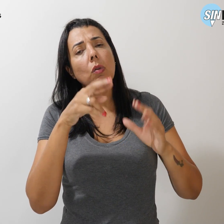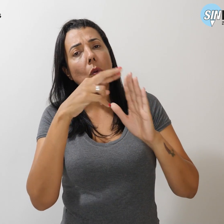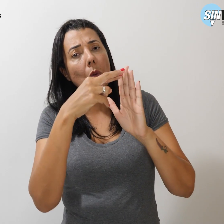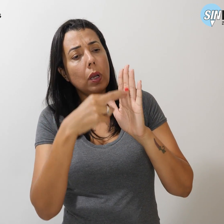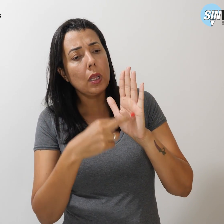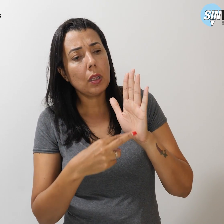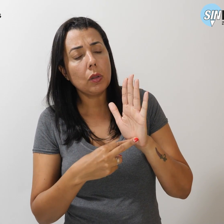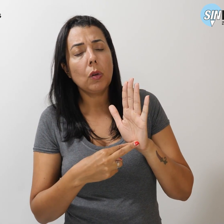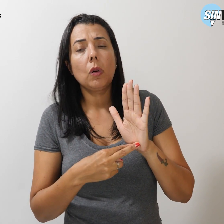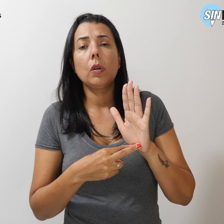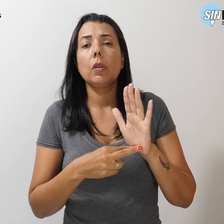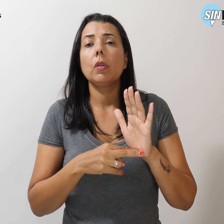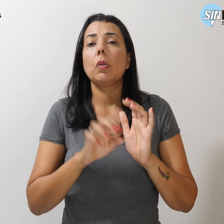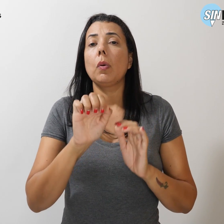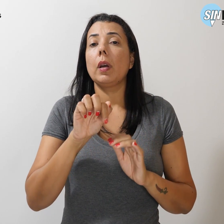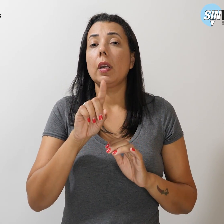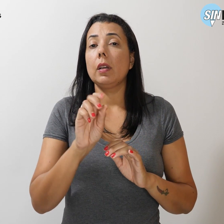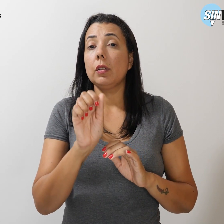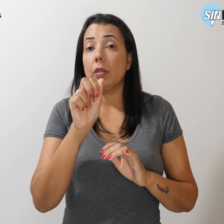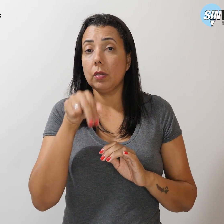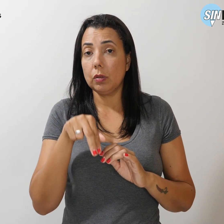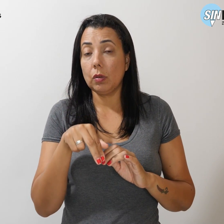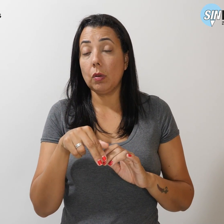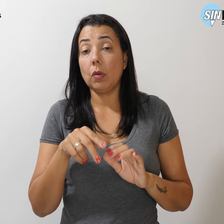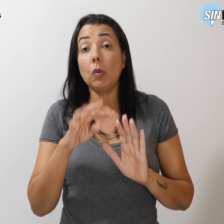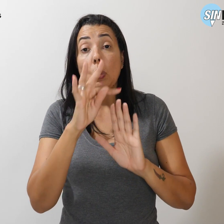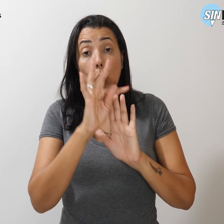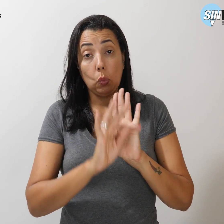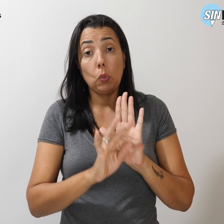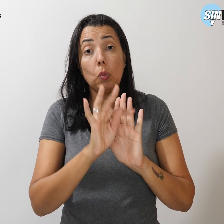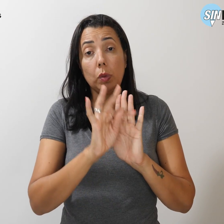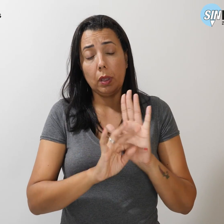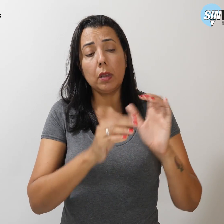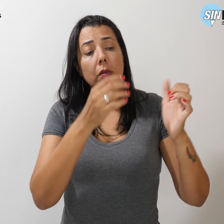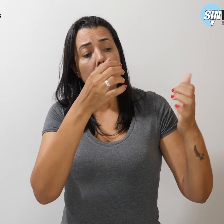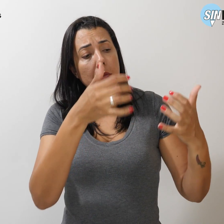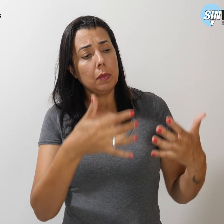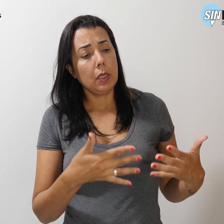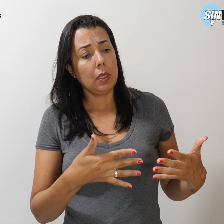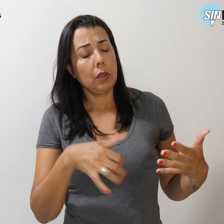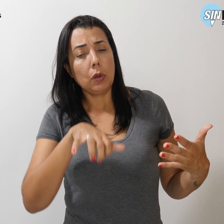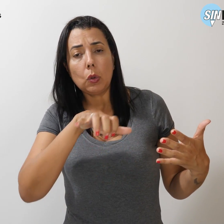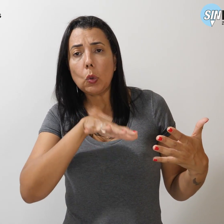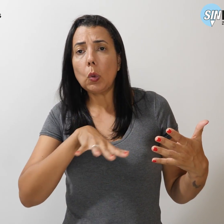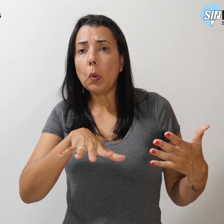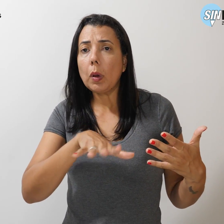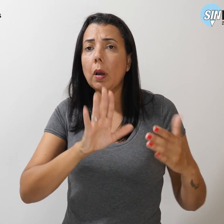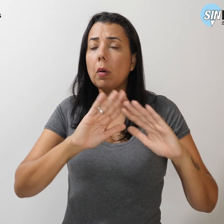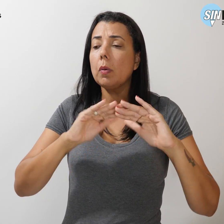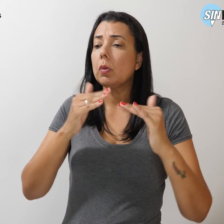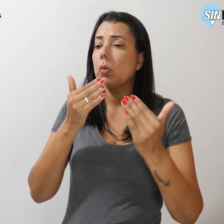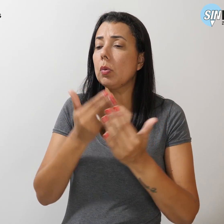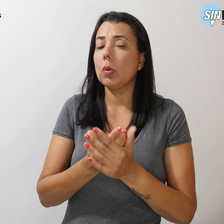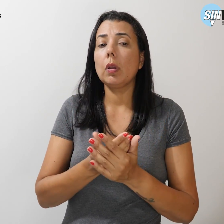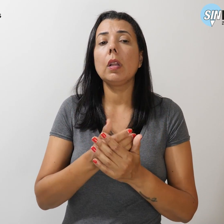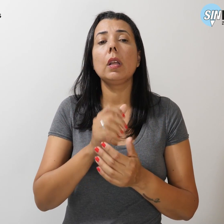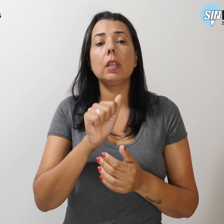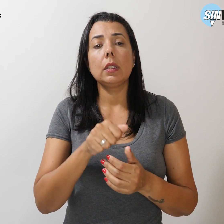ministro Edson Fachin. No texto, ele diz que o ambiente escolar é ambiente